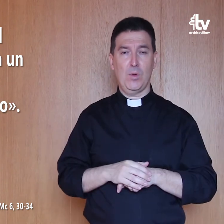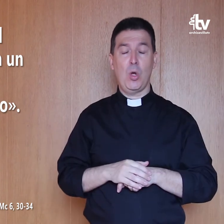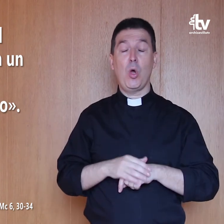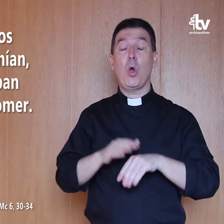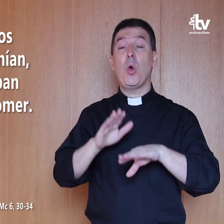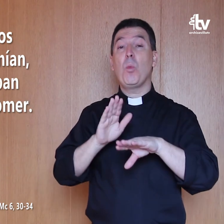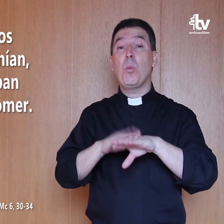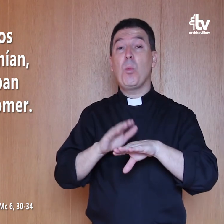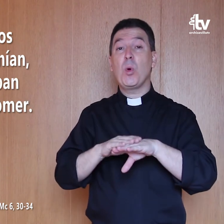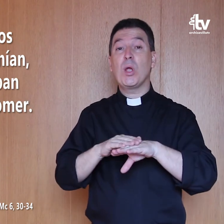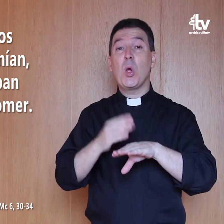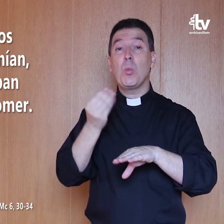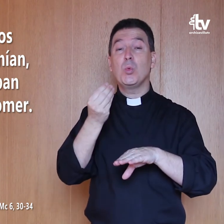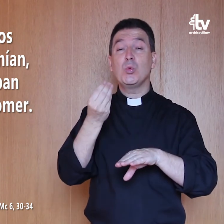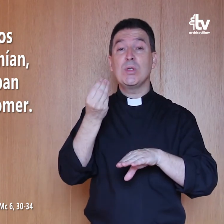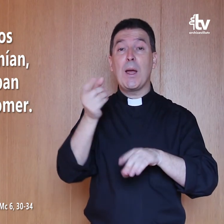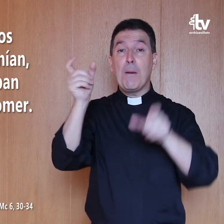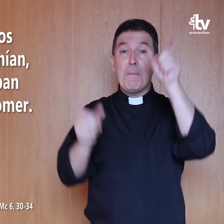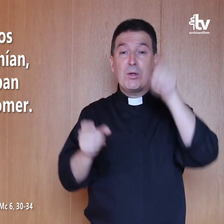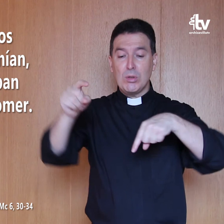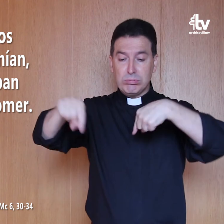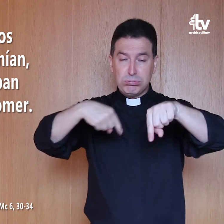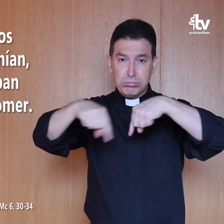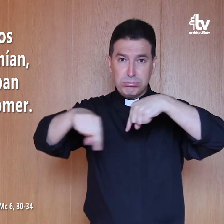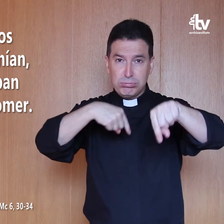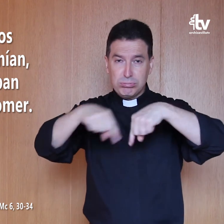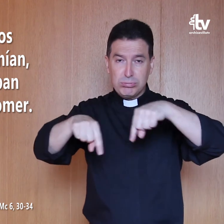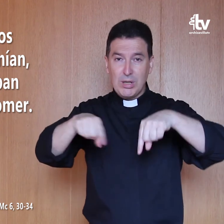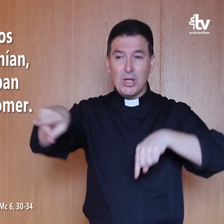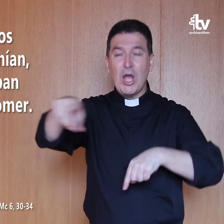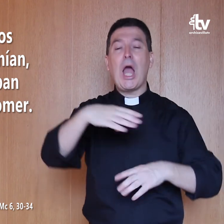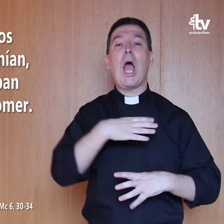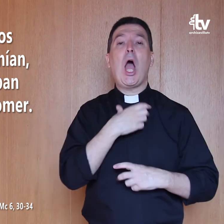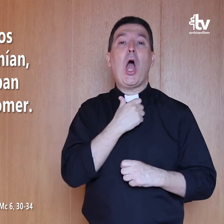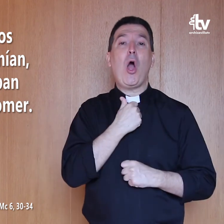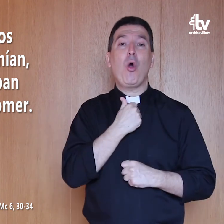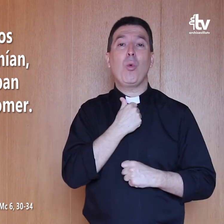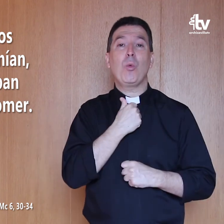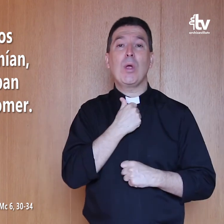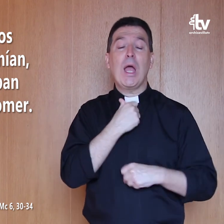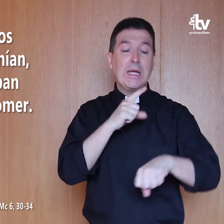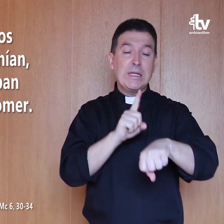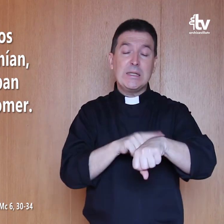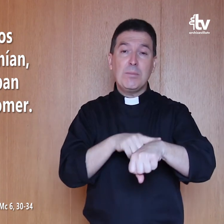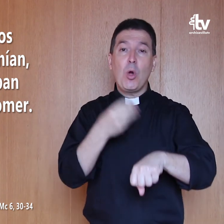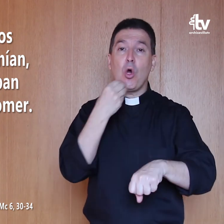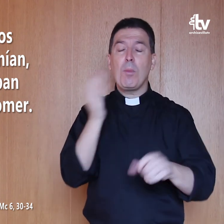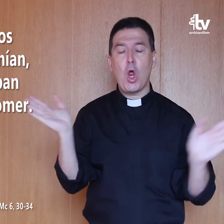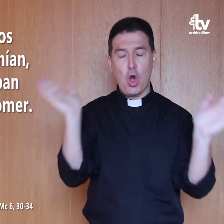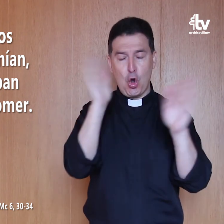porque eran tantos los que iban y venían que no encontraban tiempo ni